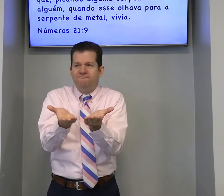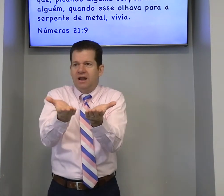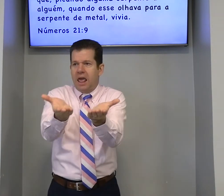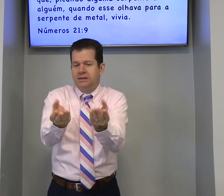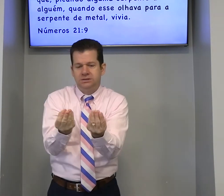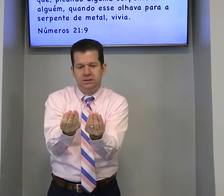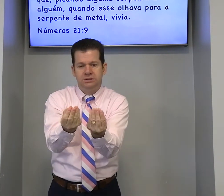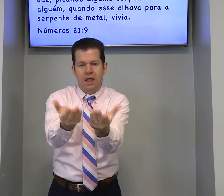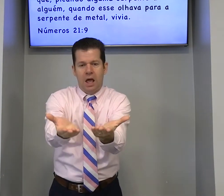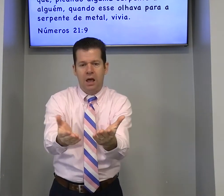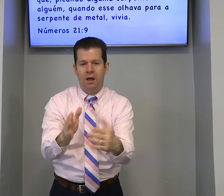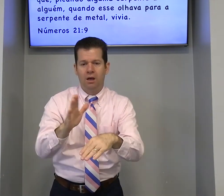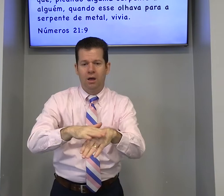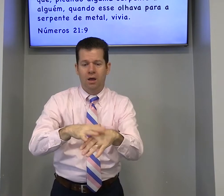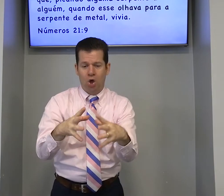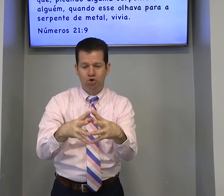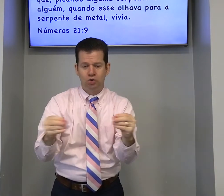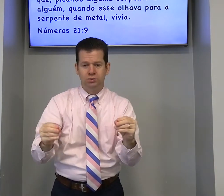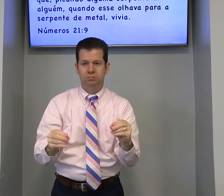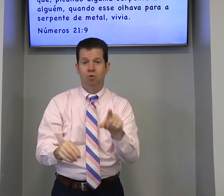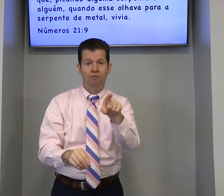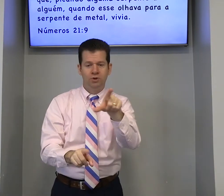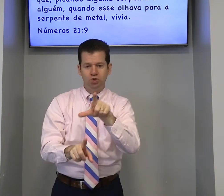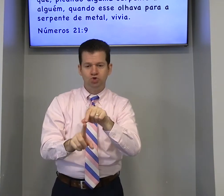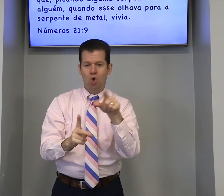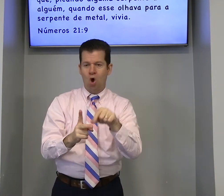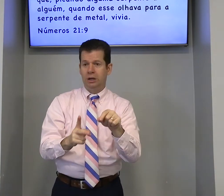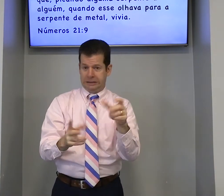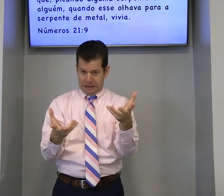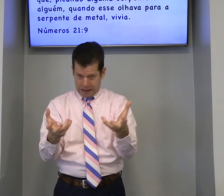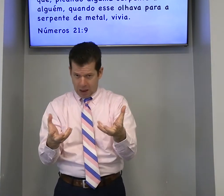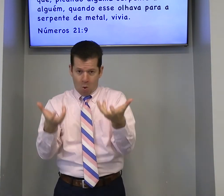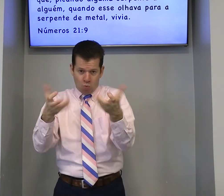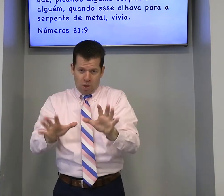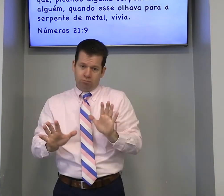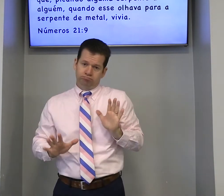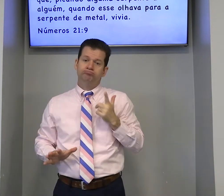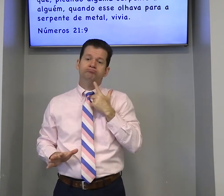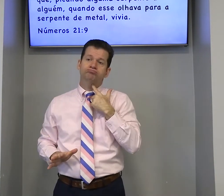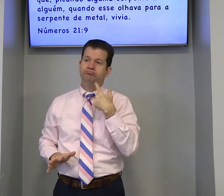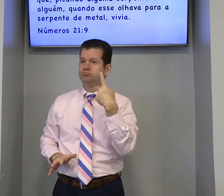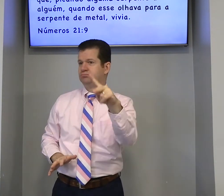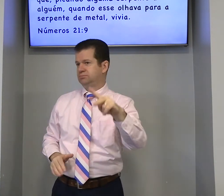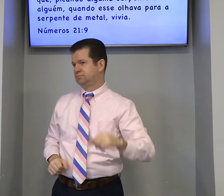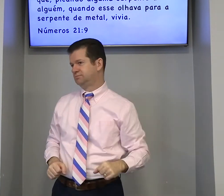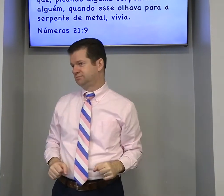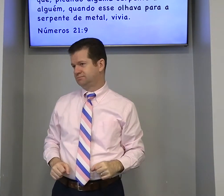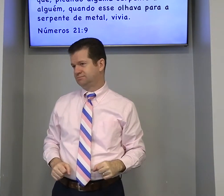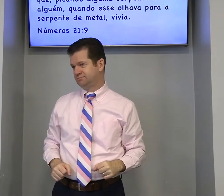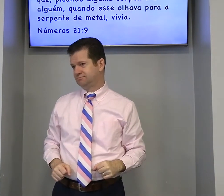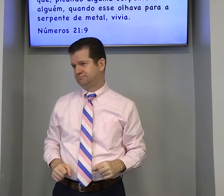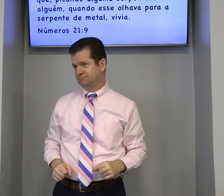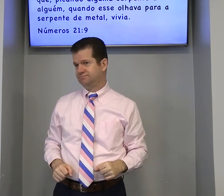Deus dá, oferece a solução. Você precisa escolher. Vontade é sua.